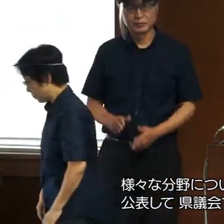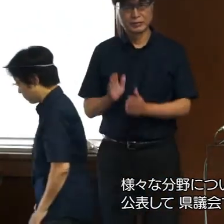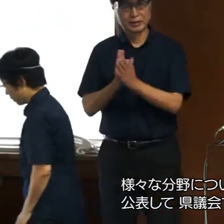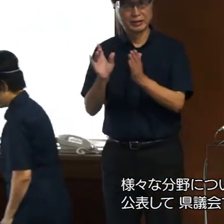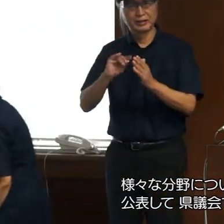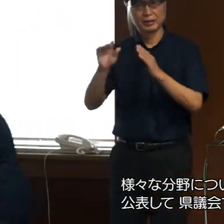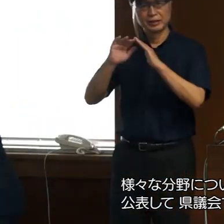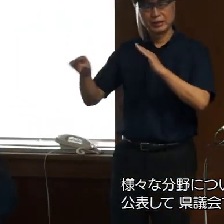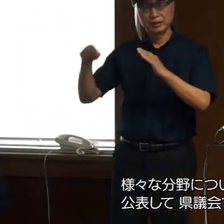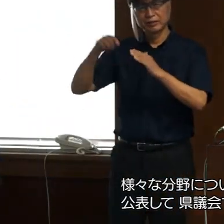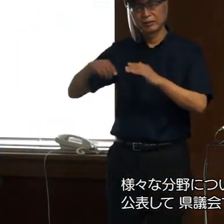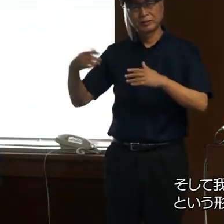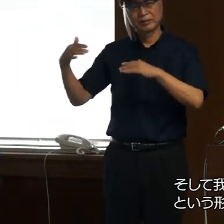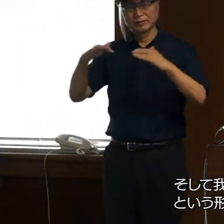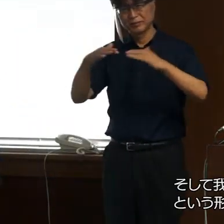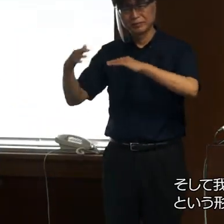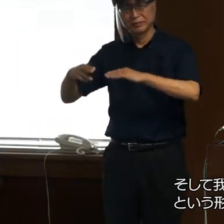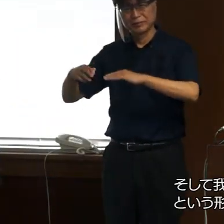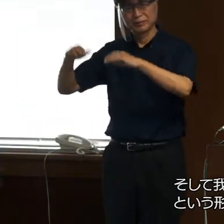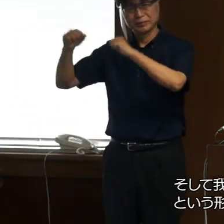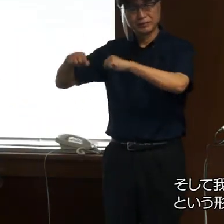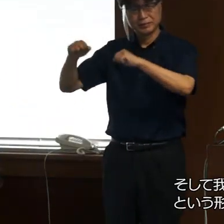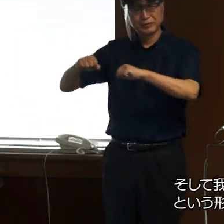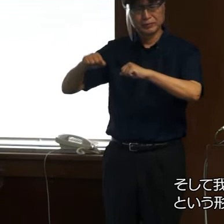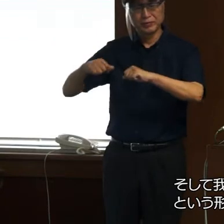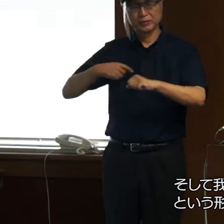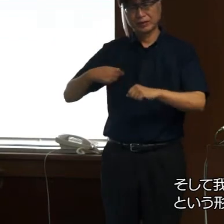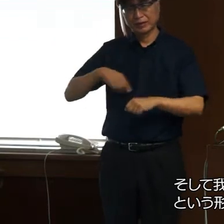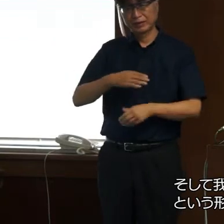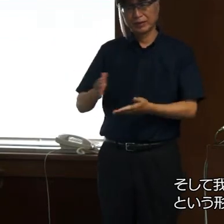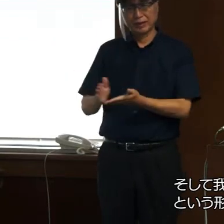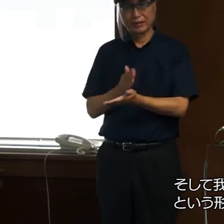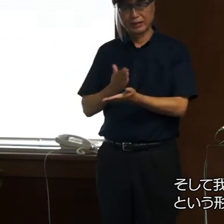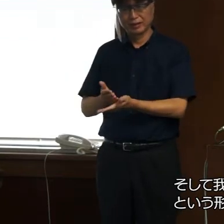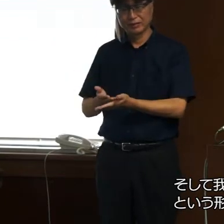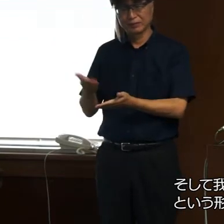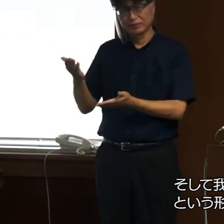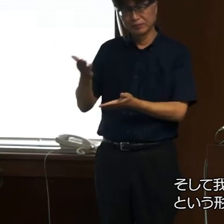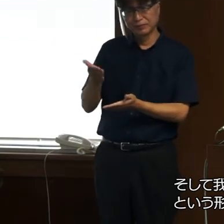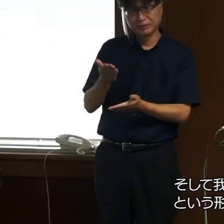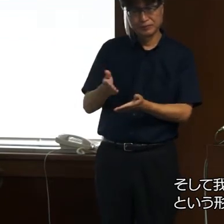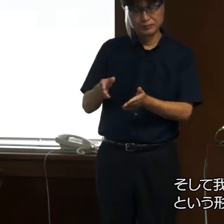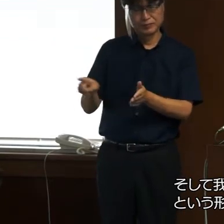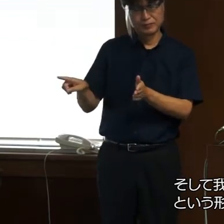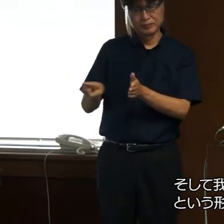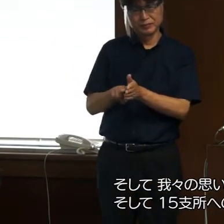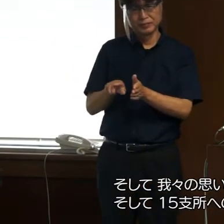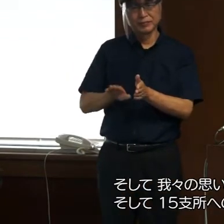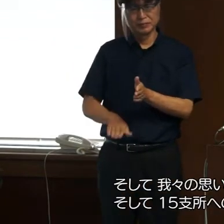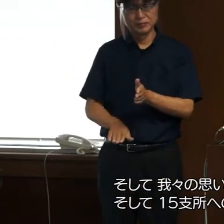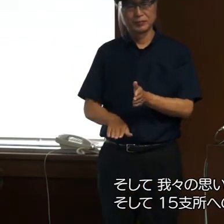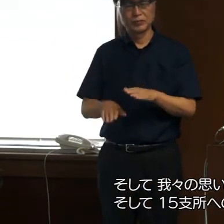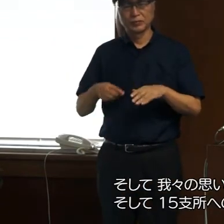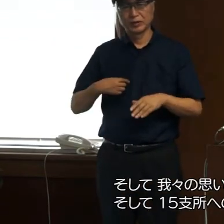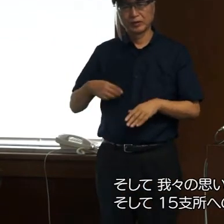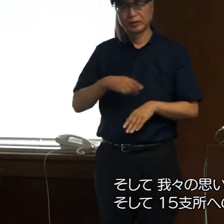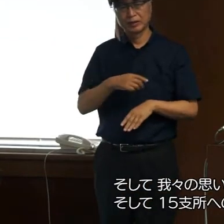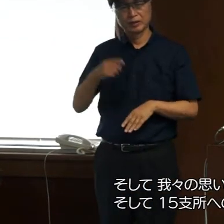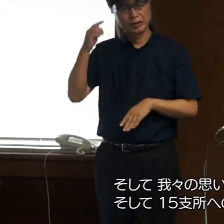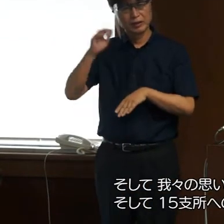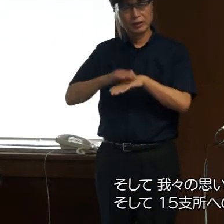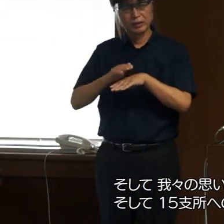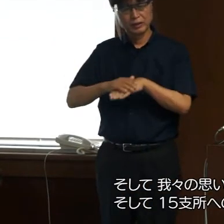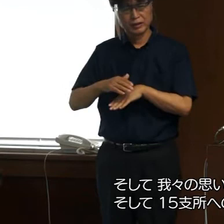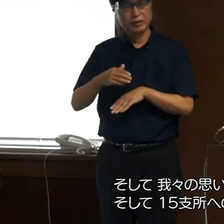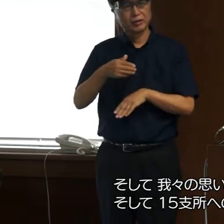のさまざまな議論、そして決議、そして我々としての判断という形になりました。で、我々の思いについての漁